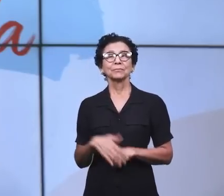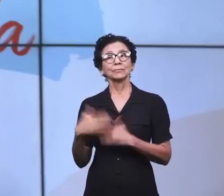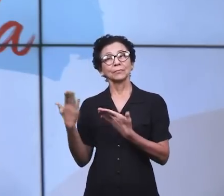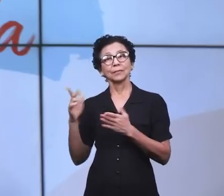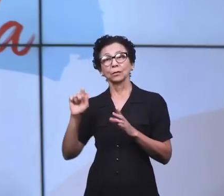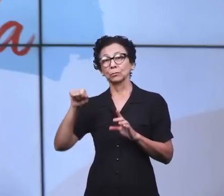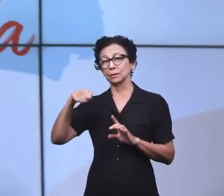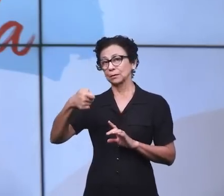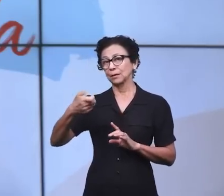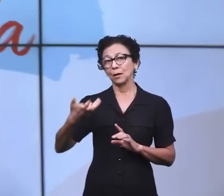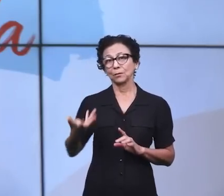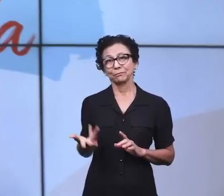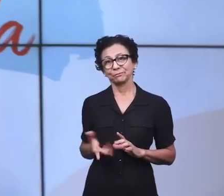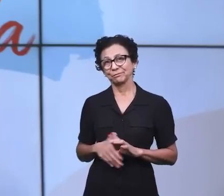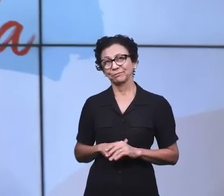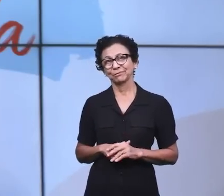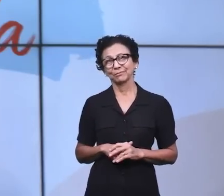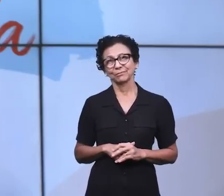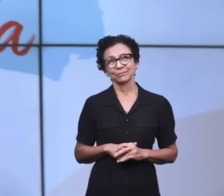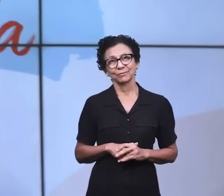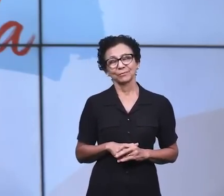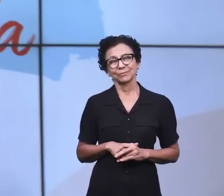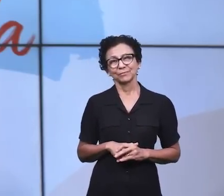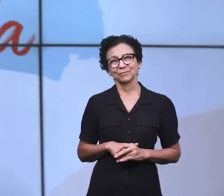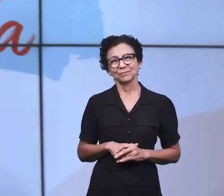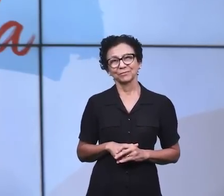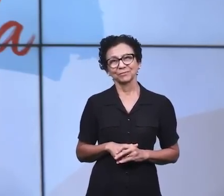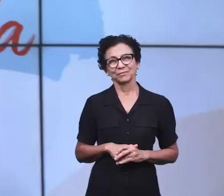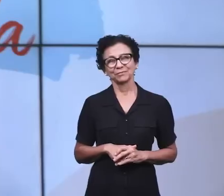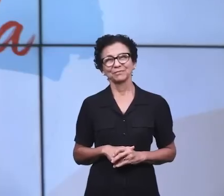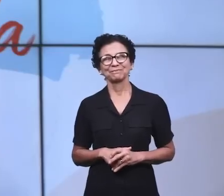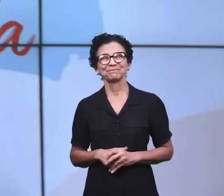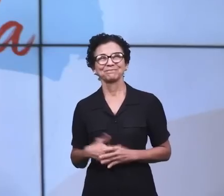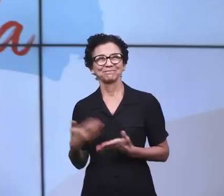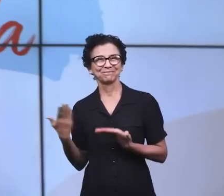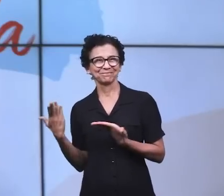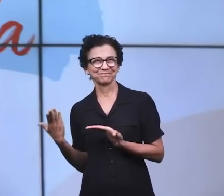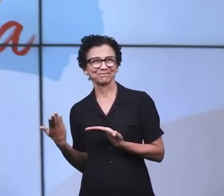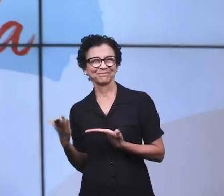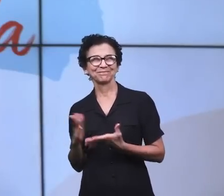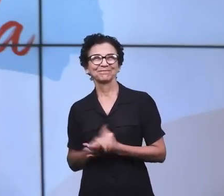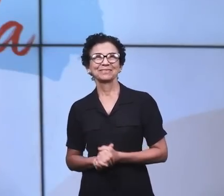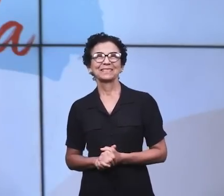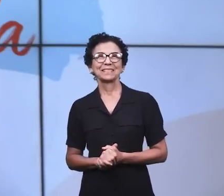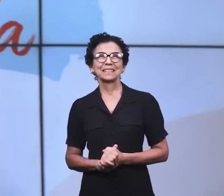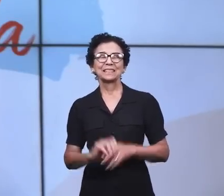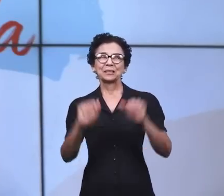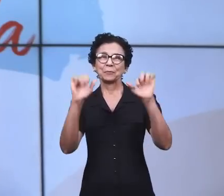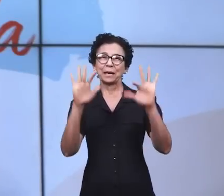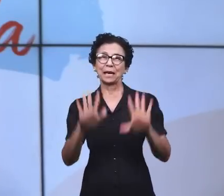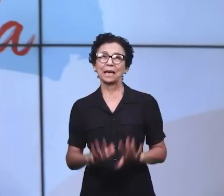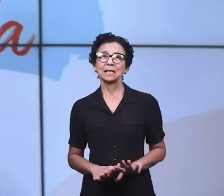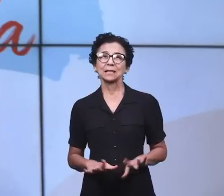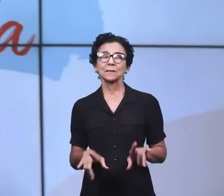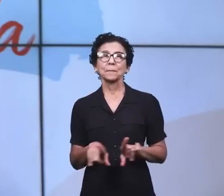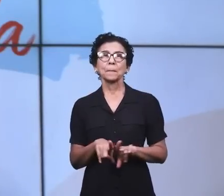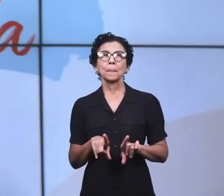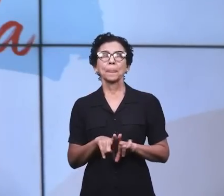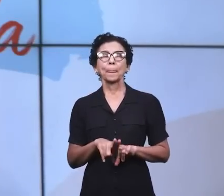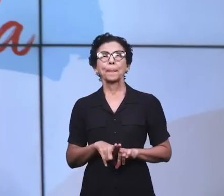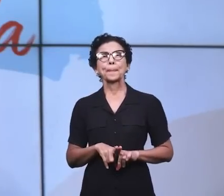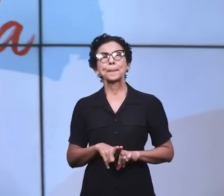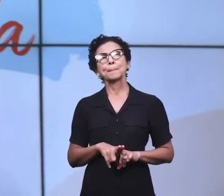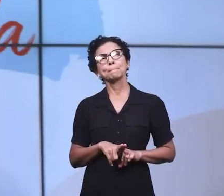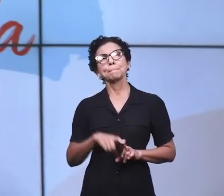ó, nunca. Olha que bênção. E aí, o sinal de mês. Antigamente, as